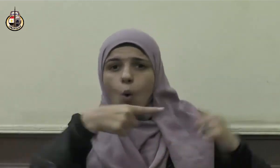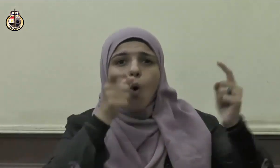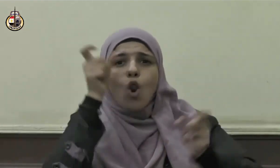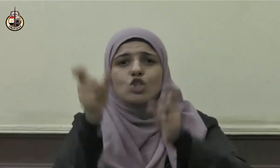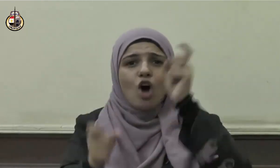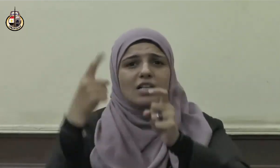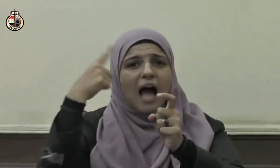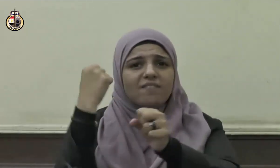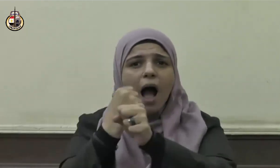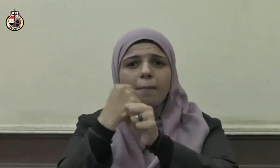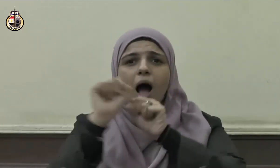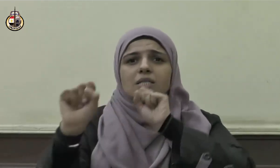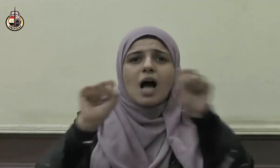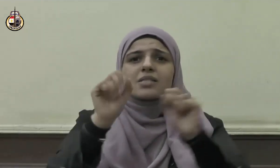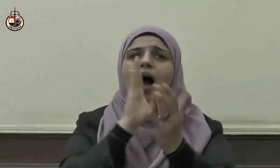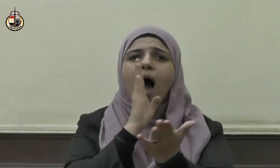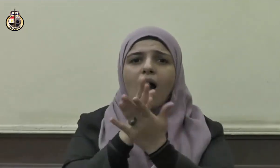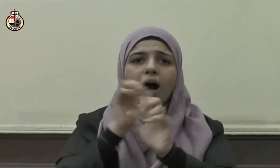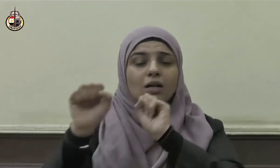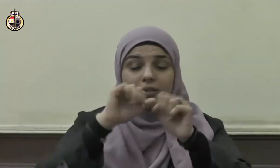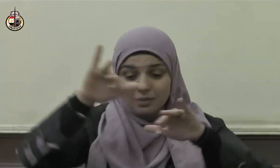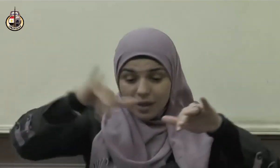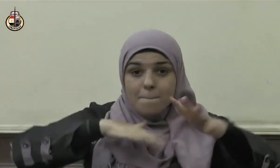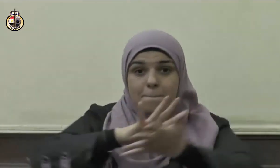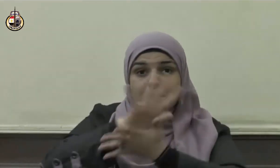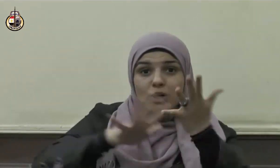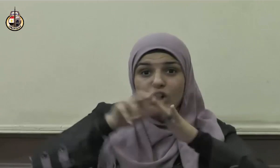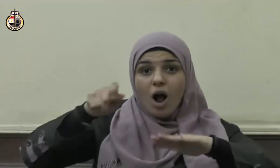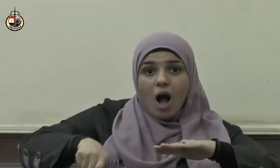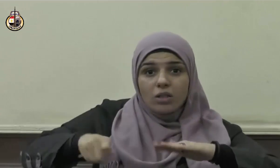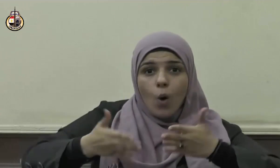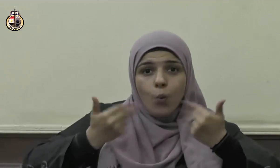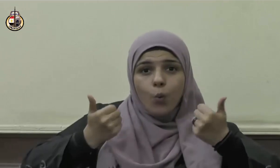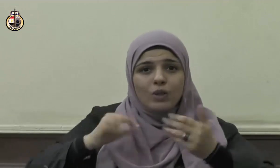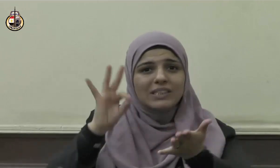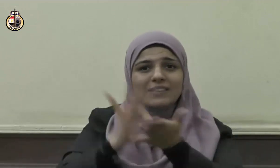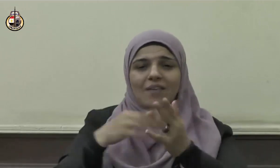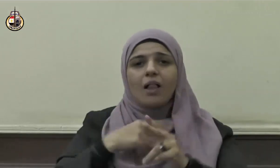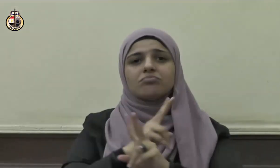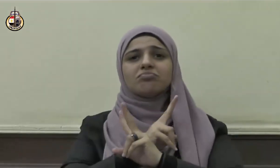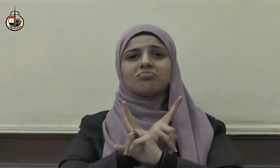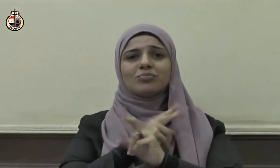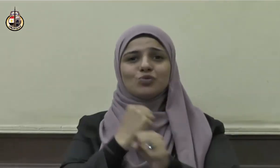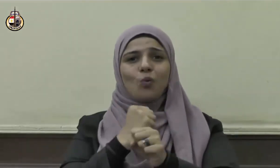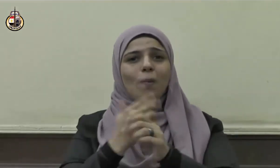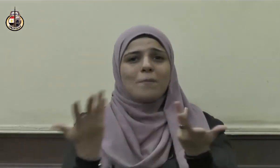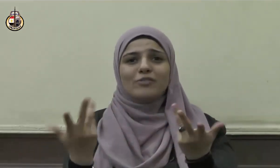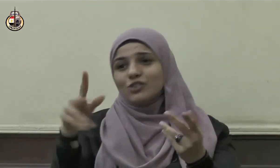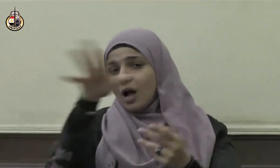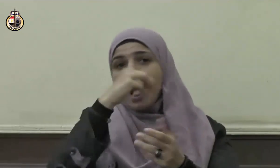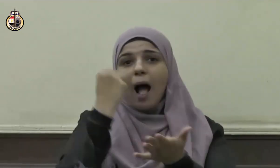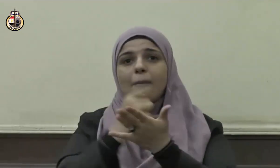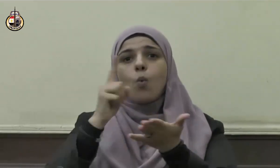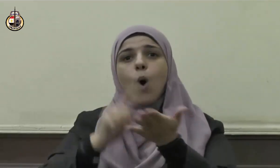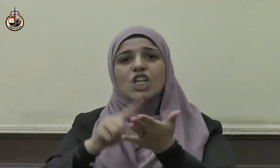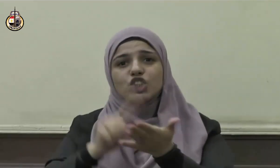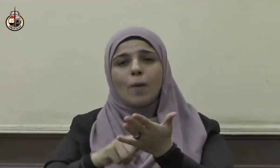له من حق فلم يطلب أكثر منه، وما عليه من واجب فلم يقصر